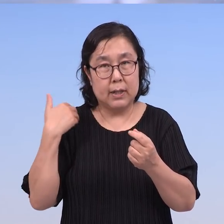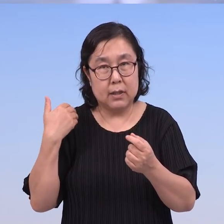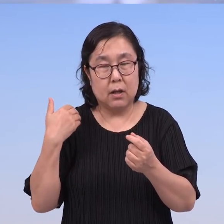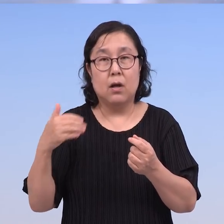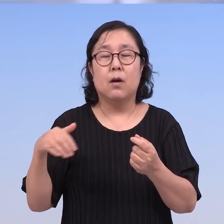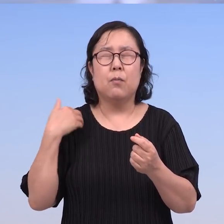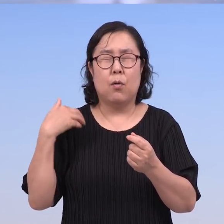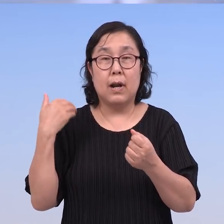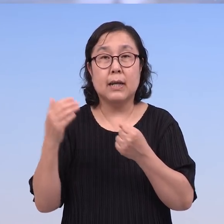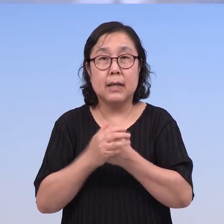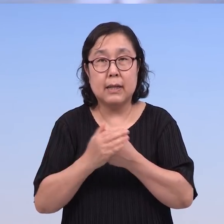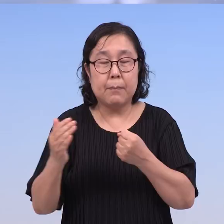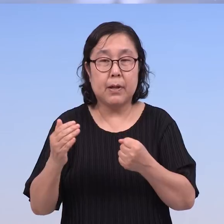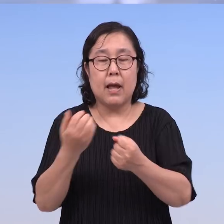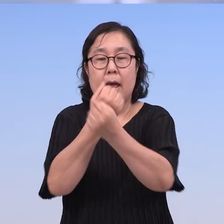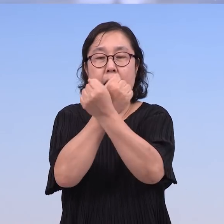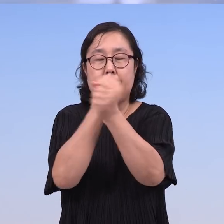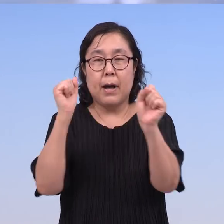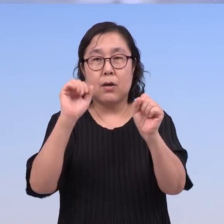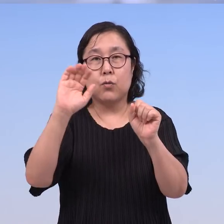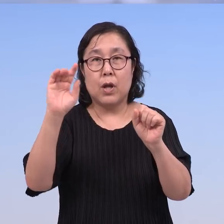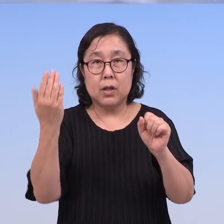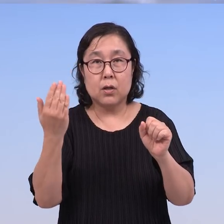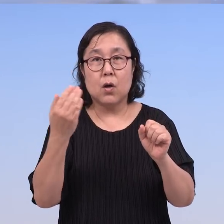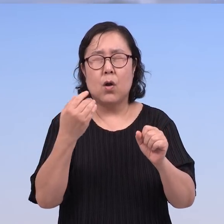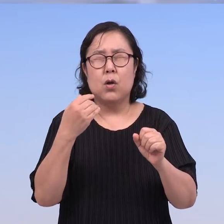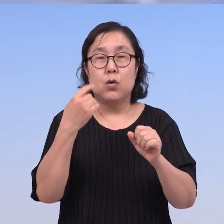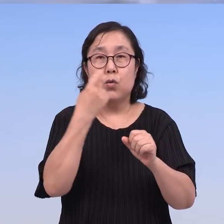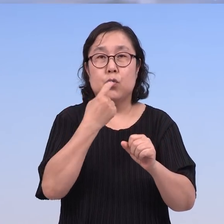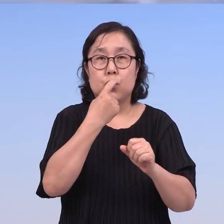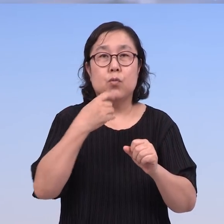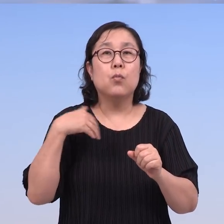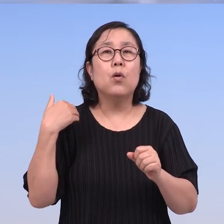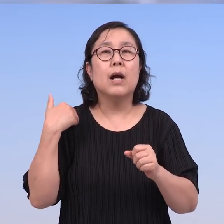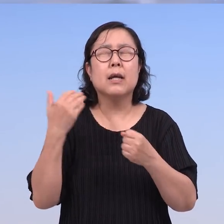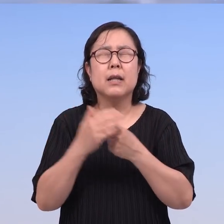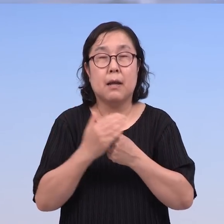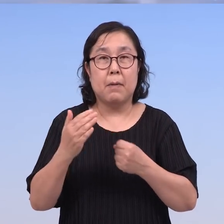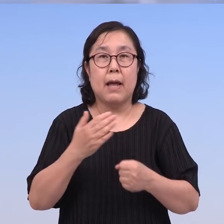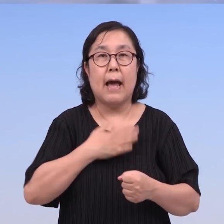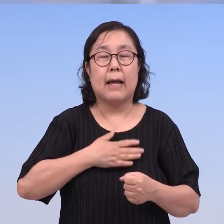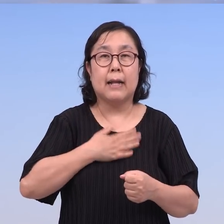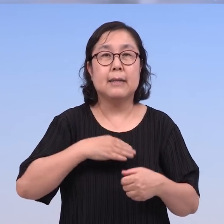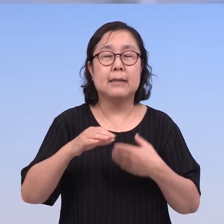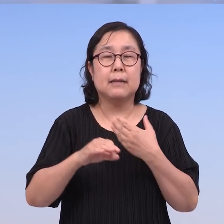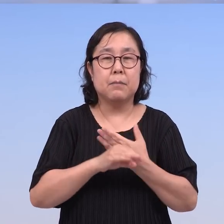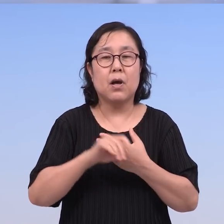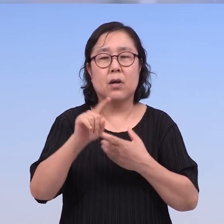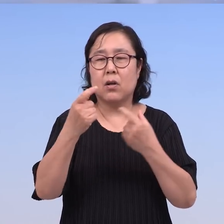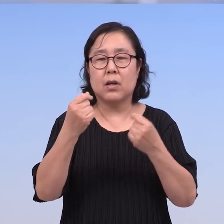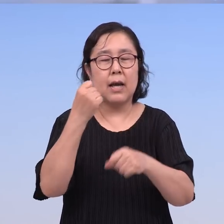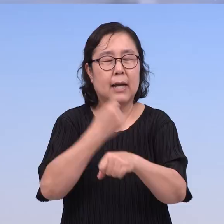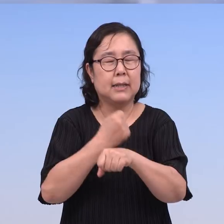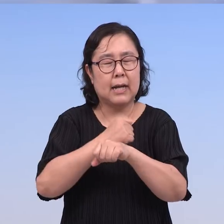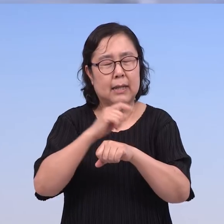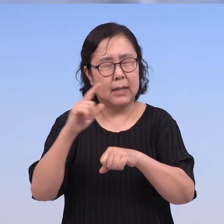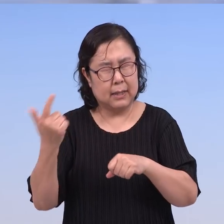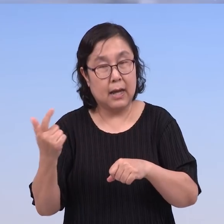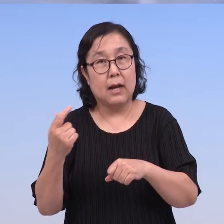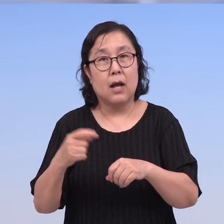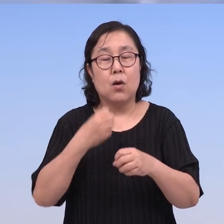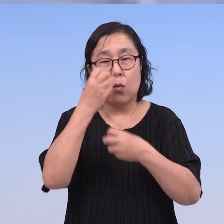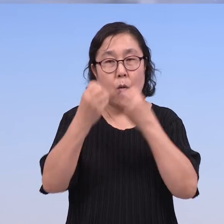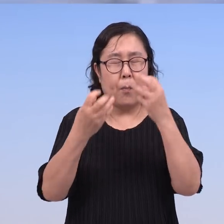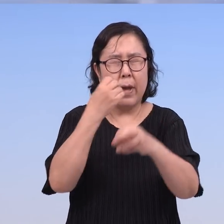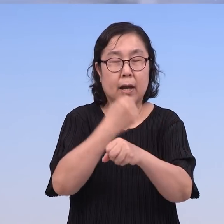몰랐으니까, 해방될 줄 몰랐으니까 알았으면 그랬겠나. 여러분, 이런 부끄러운 고백을 하며 끝내는